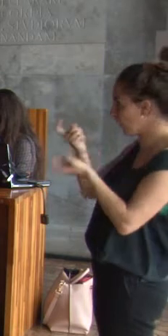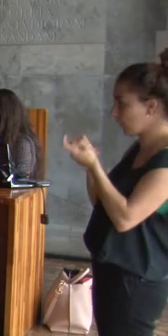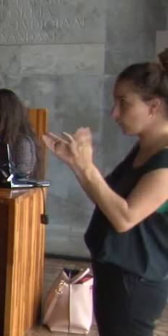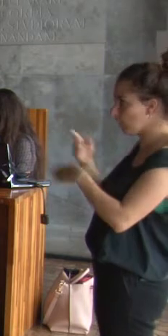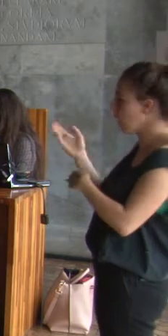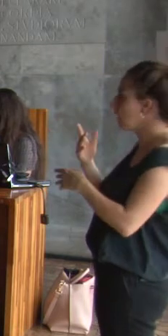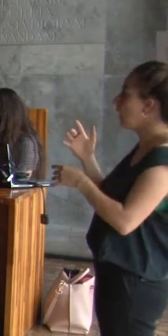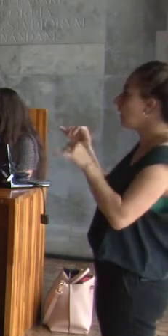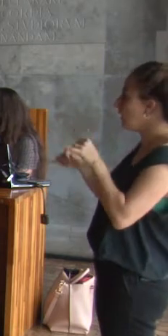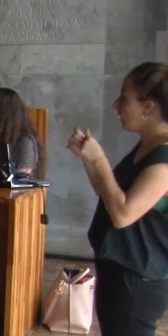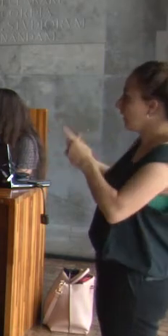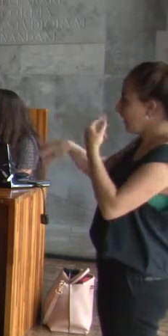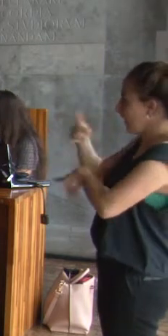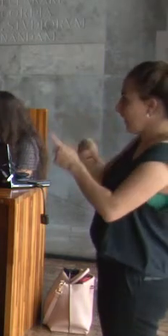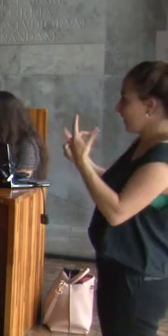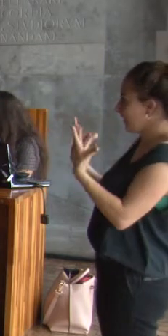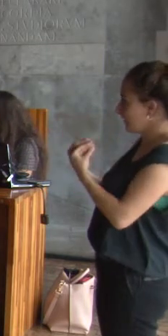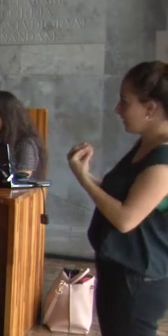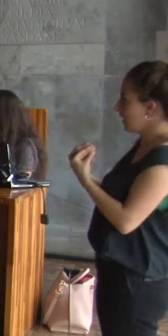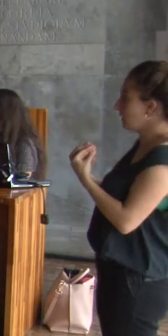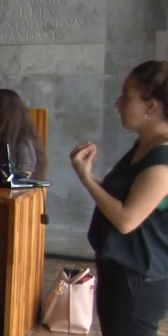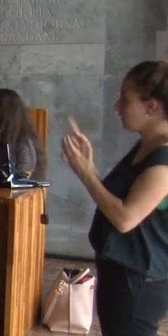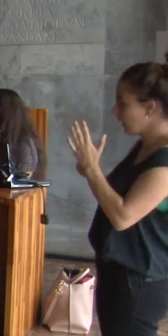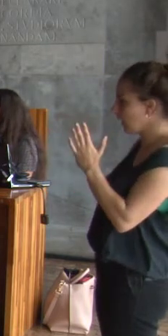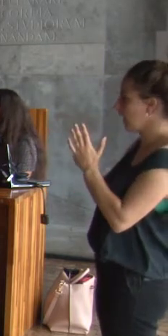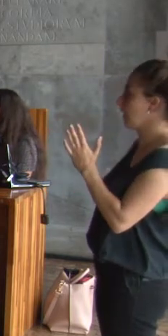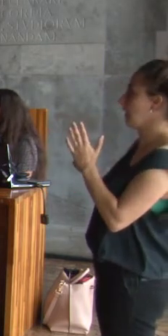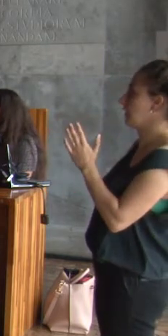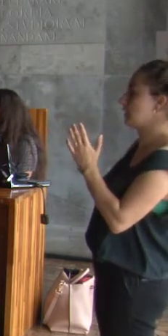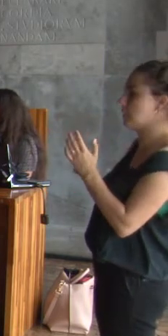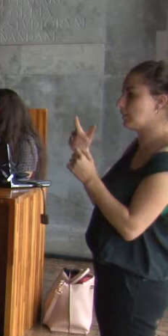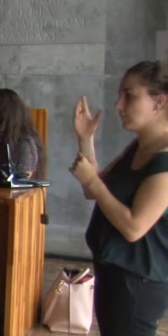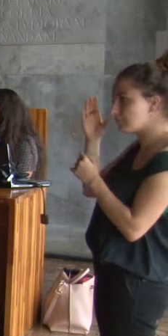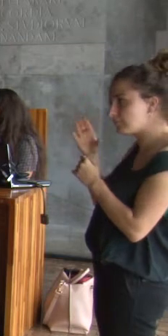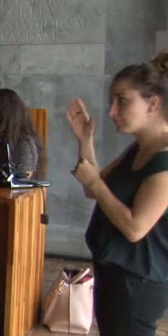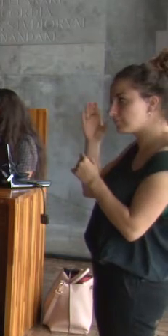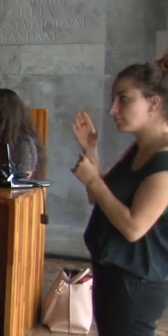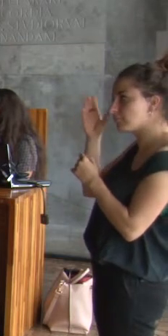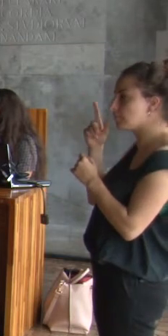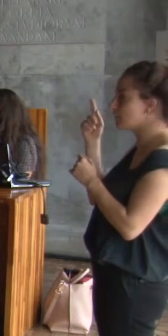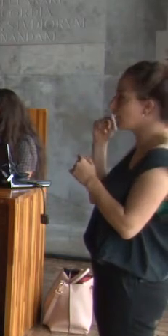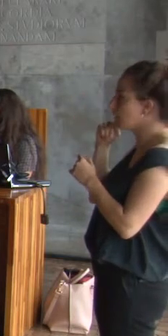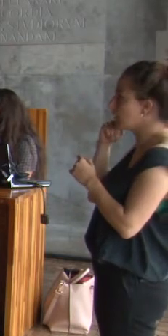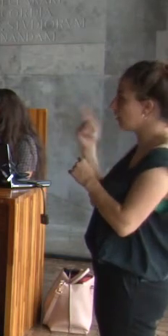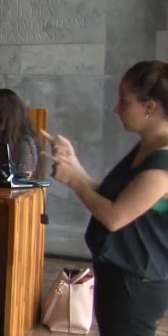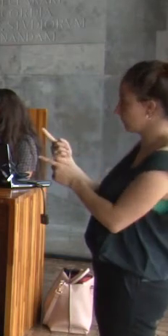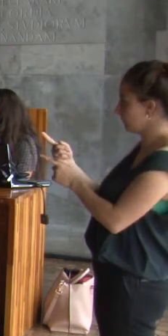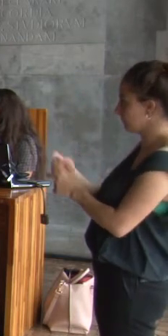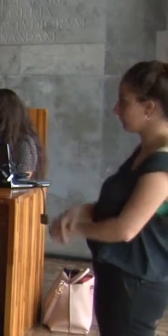a Venezia per molti mesi insieme a fare queste registrazioni audio